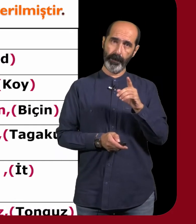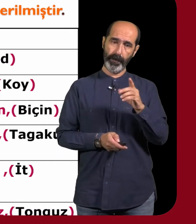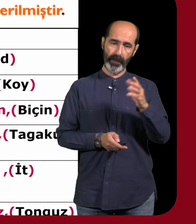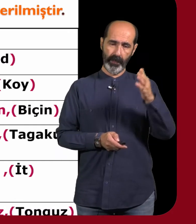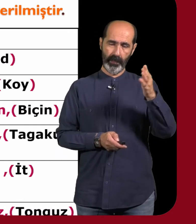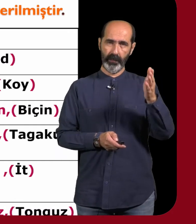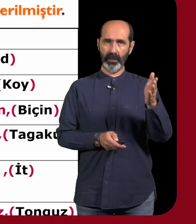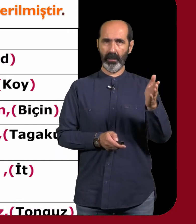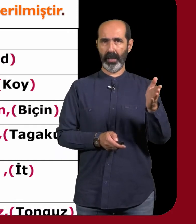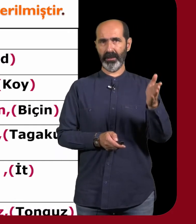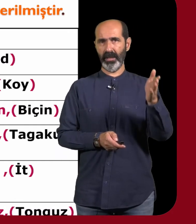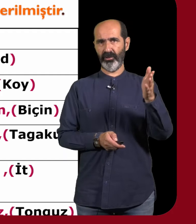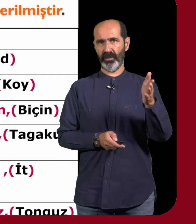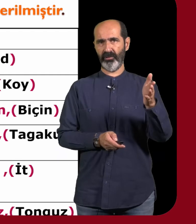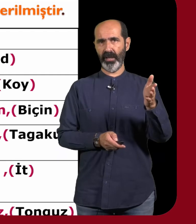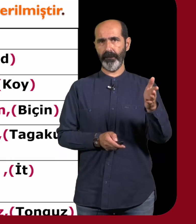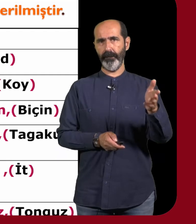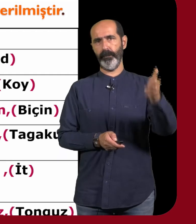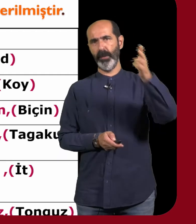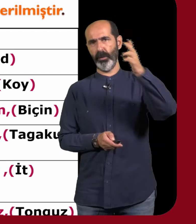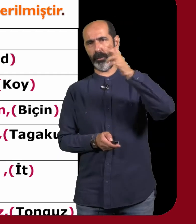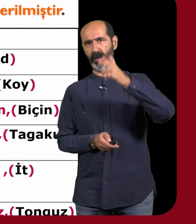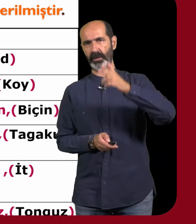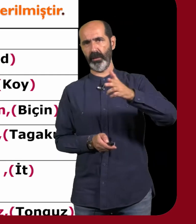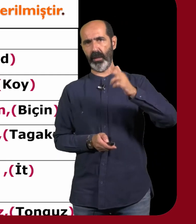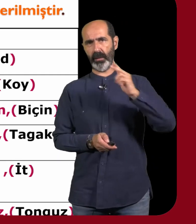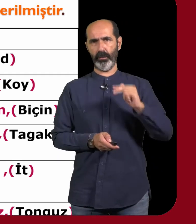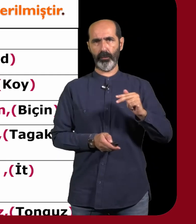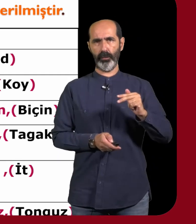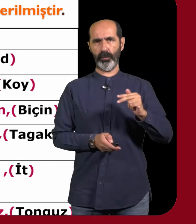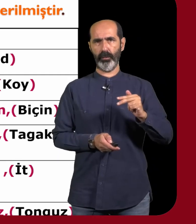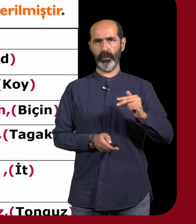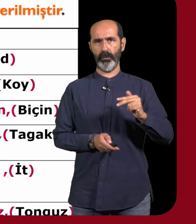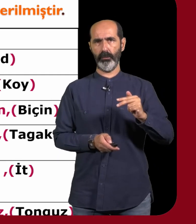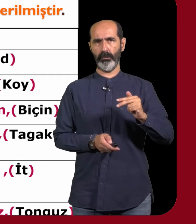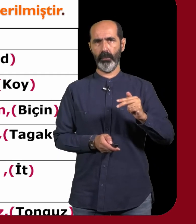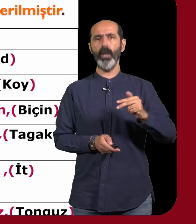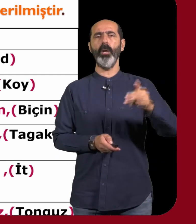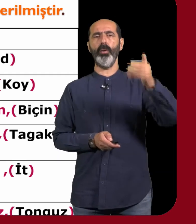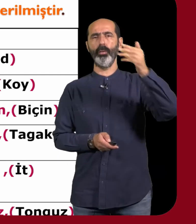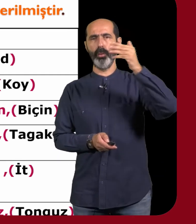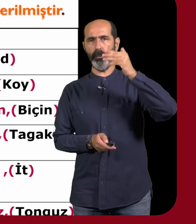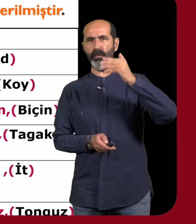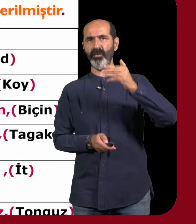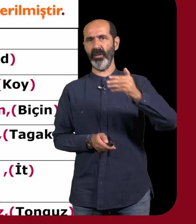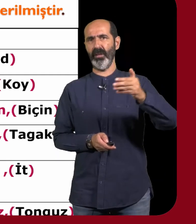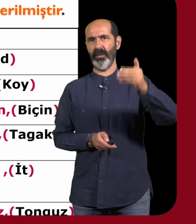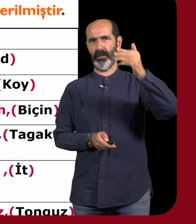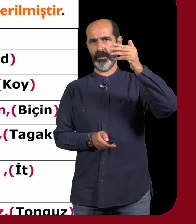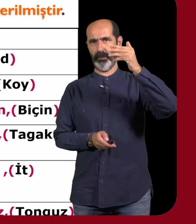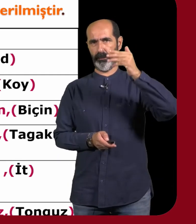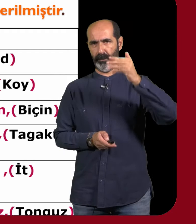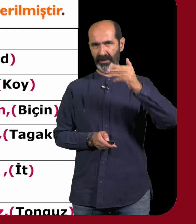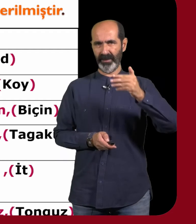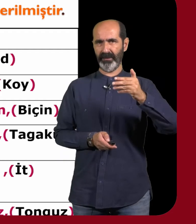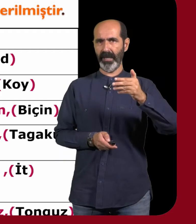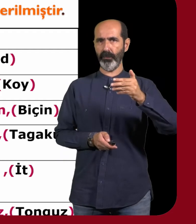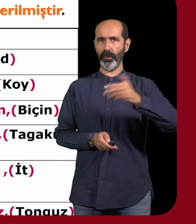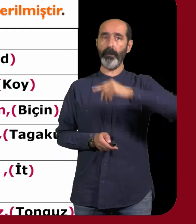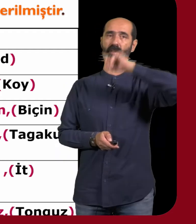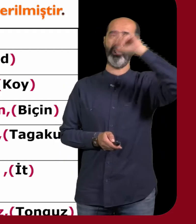yapılıyor yıllar geçtikçe bir sonraki ile atlıyorsunuz domuz yılı